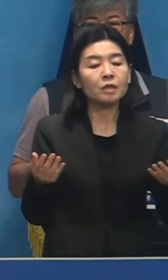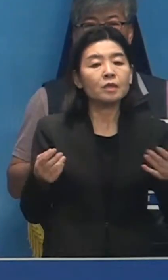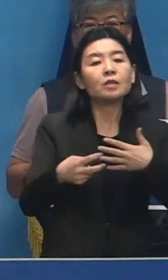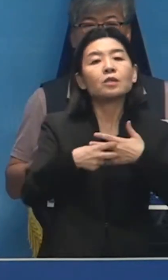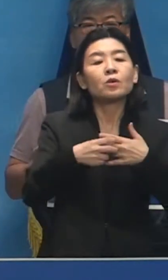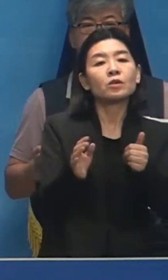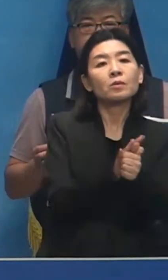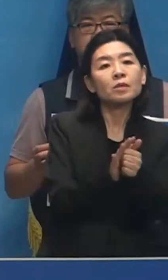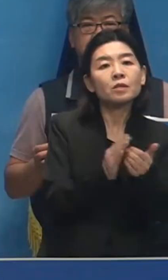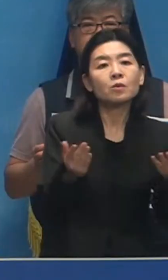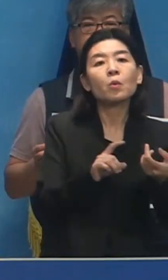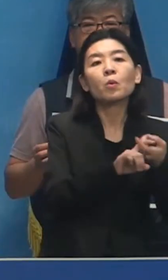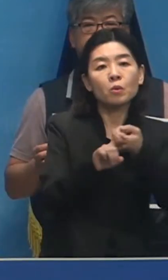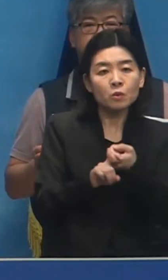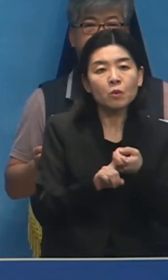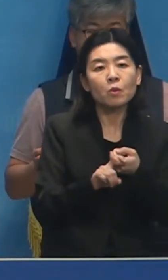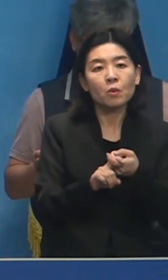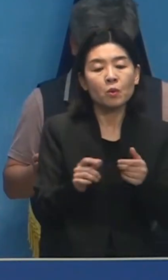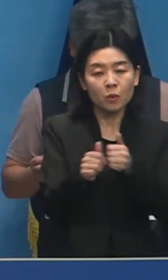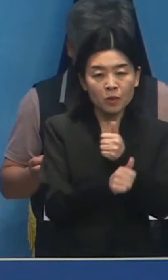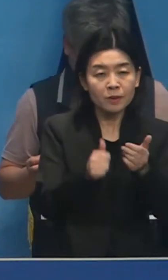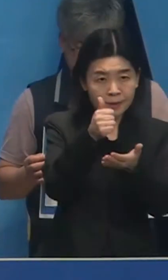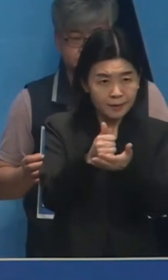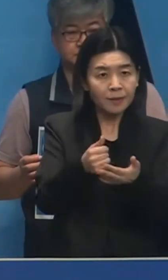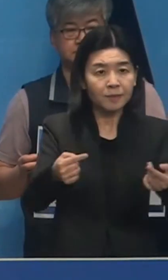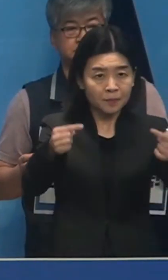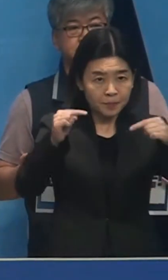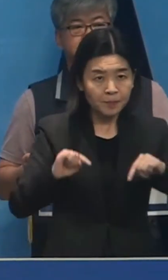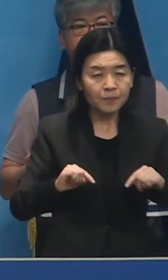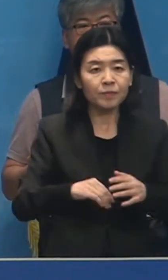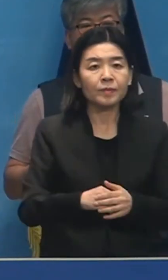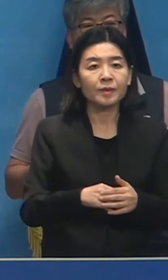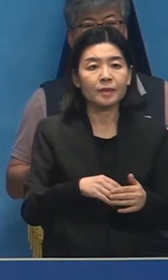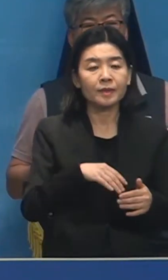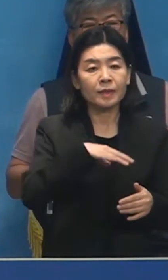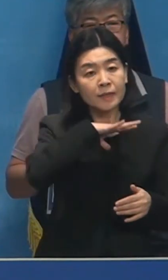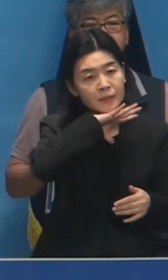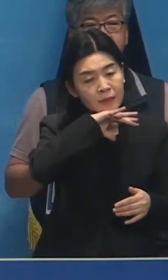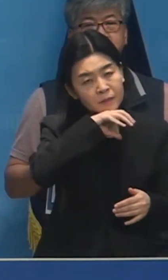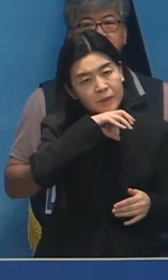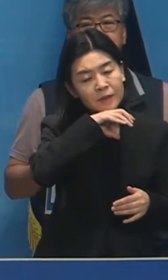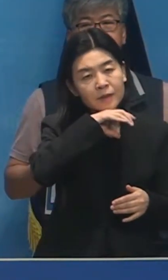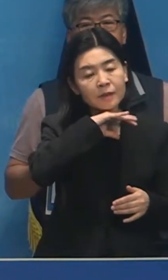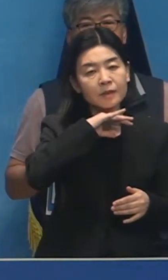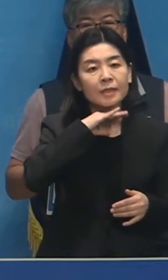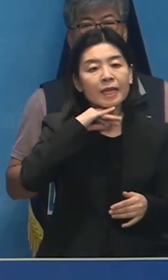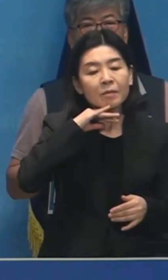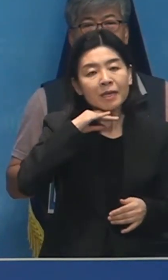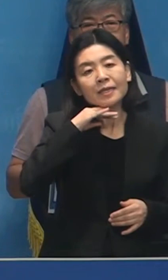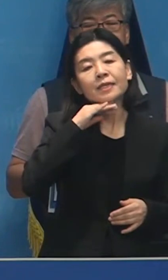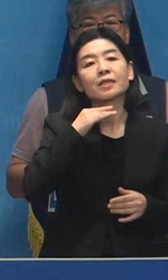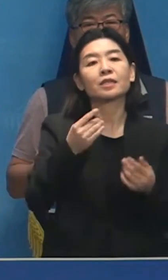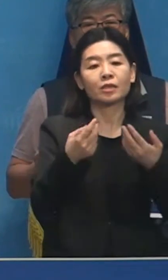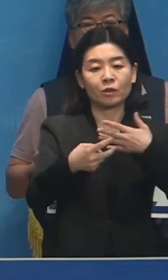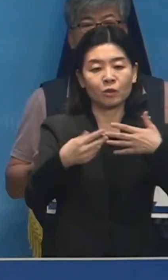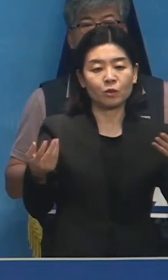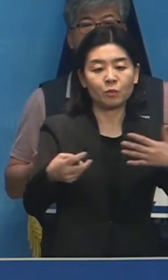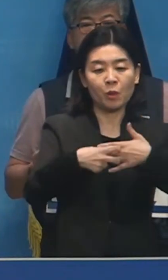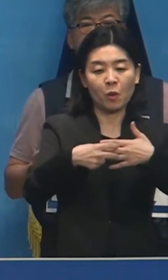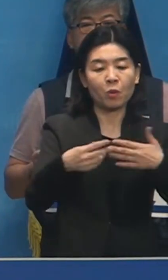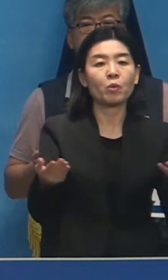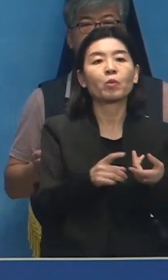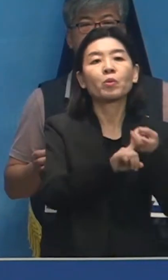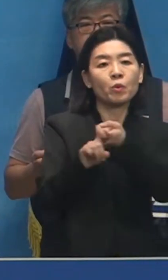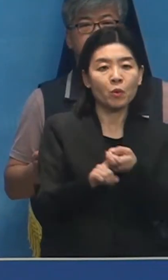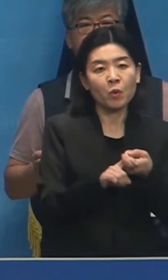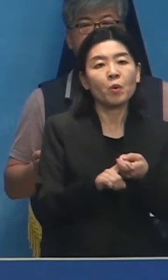의료서비스노조 소병률 위원장님 참석하셨습니다. 세브란스 병원노조 박마리 수석부위원장님 참석하셨습니다.